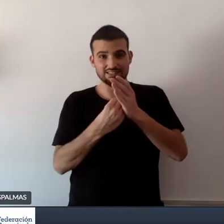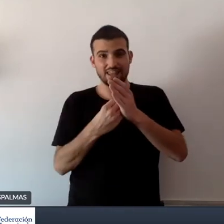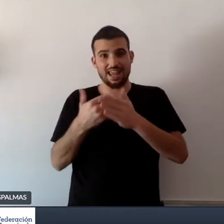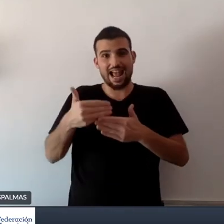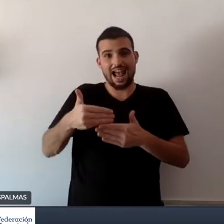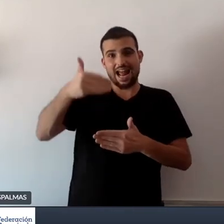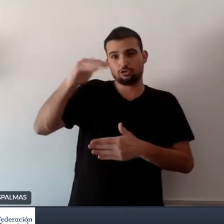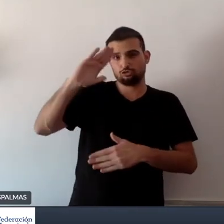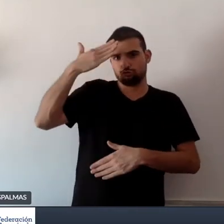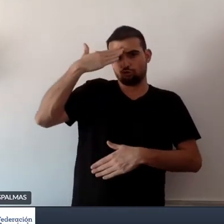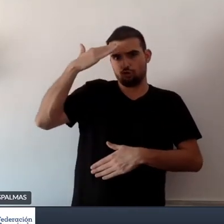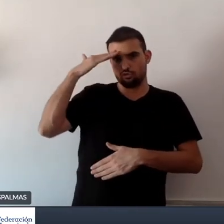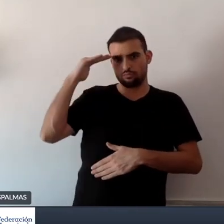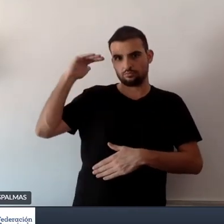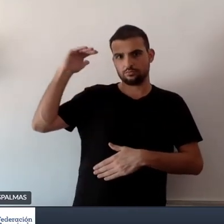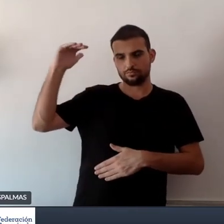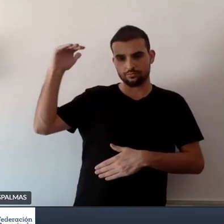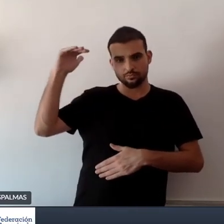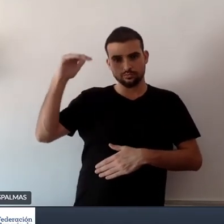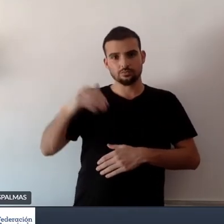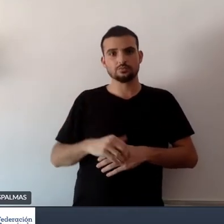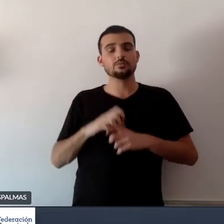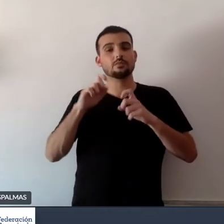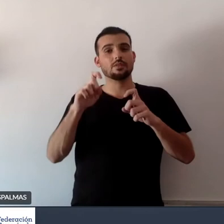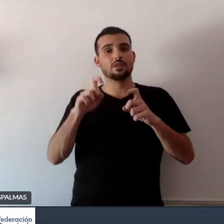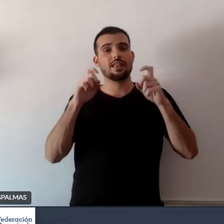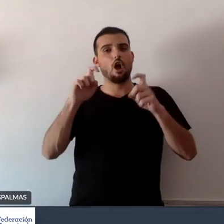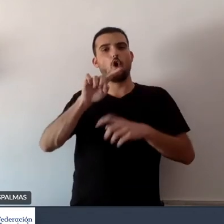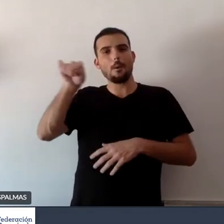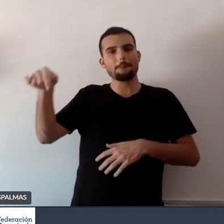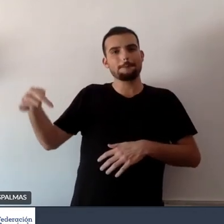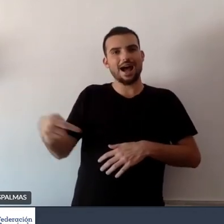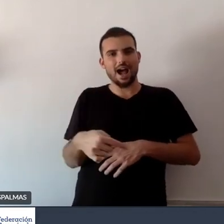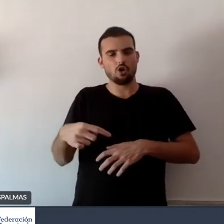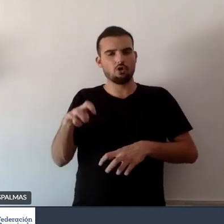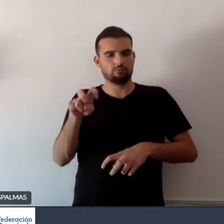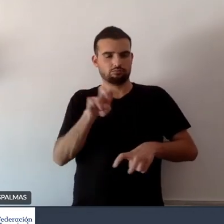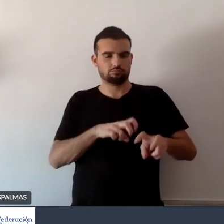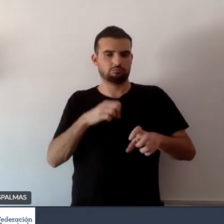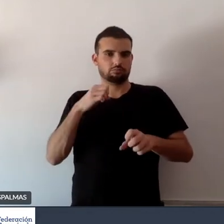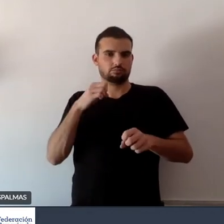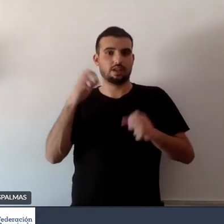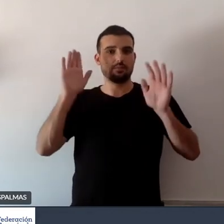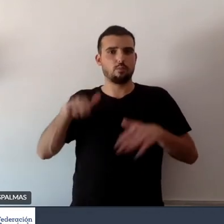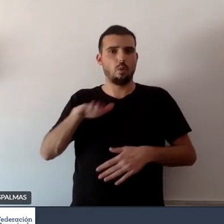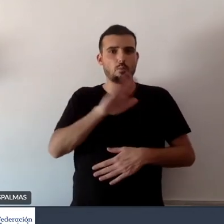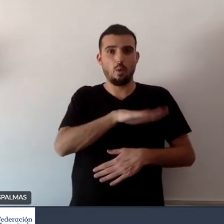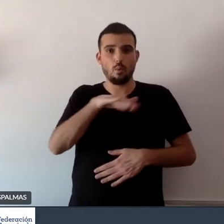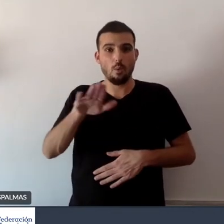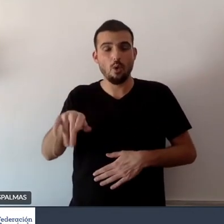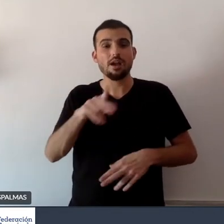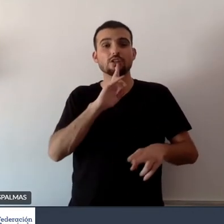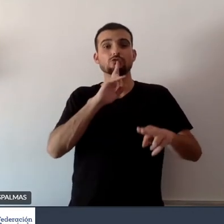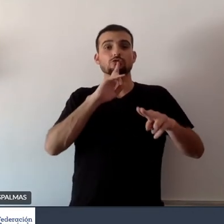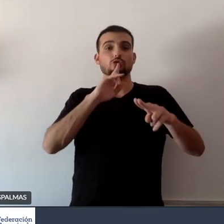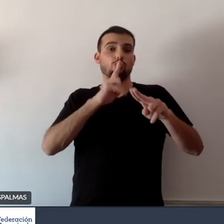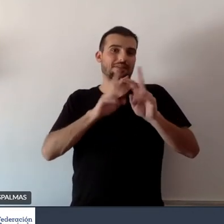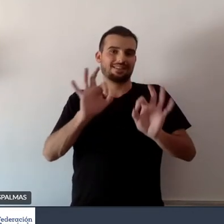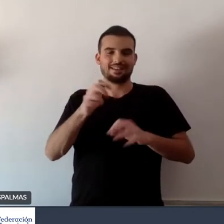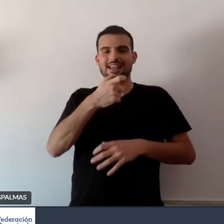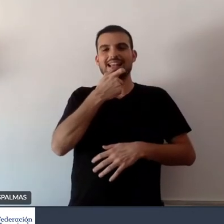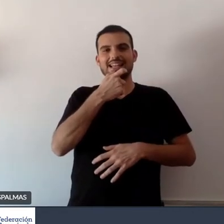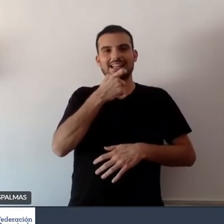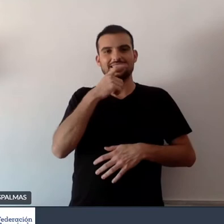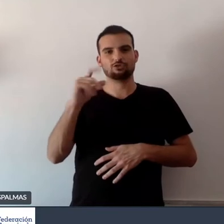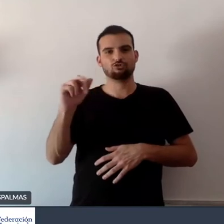Buscar, sobre todo utilizada para buscar a los treses en poste bajo. En esta ocasión vamos a ver una... Esta acción se denomina en inglés un dribble drag. Lo que se